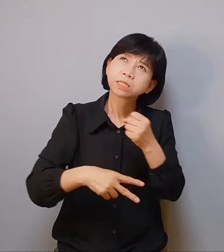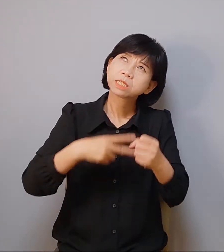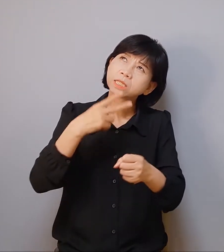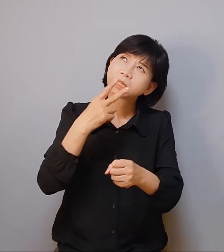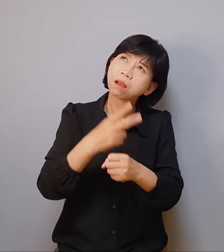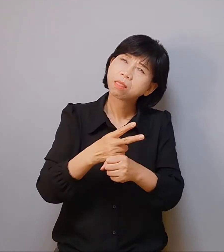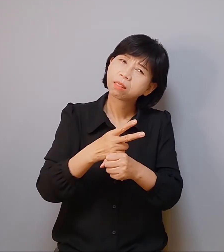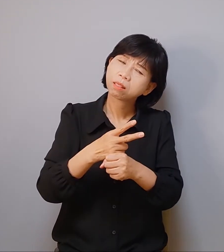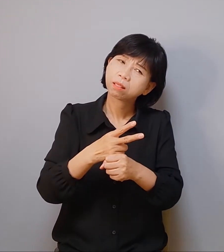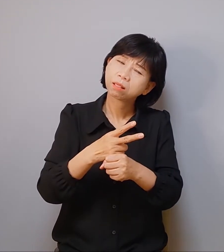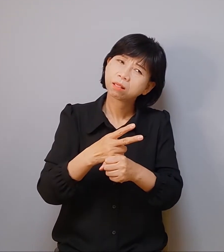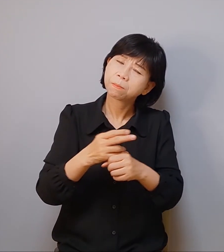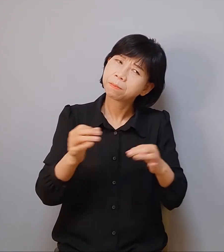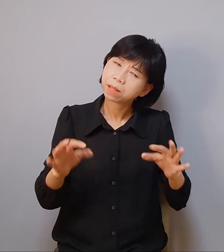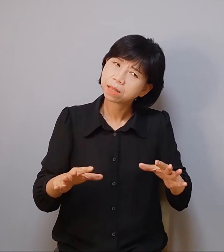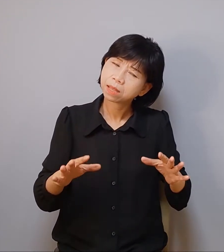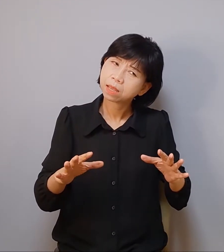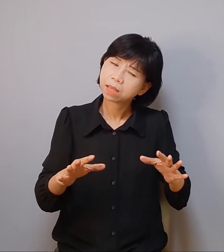하겠습니다.